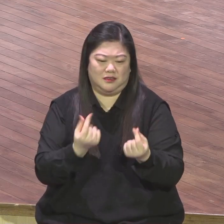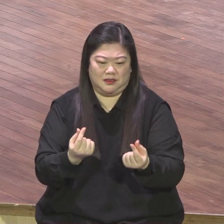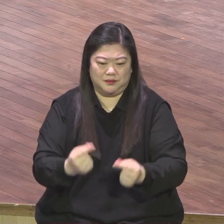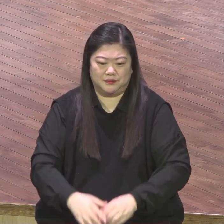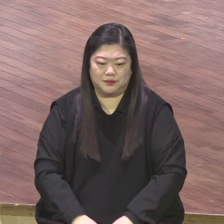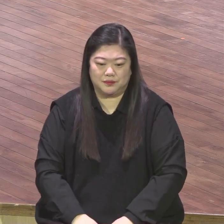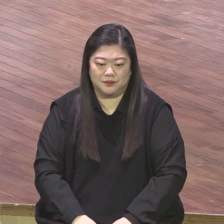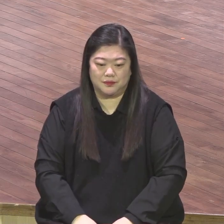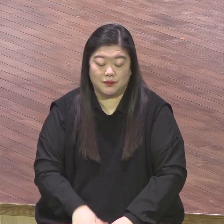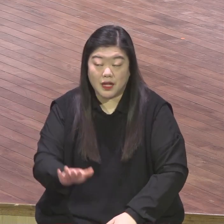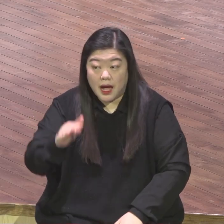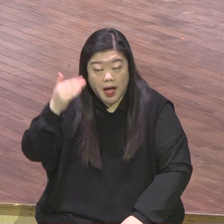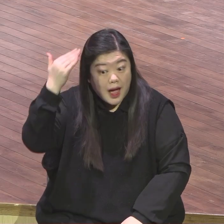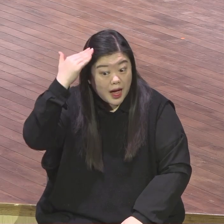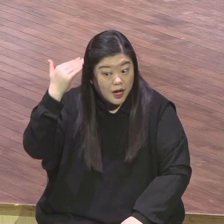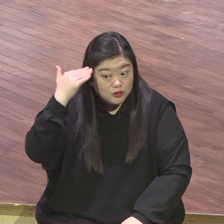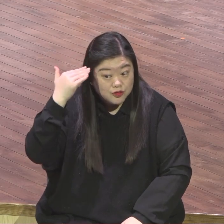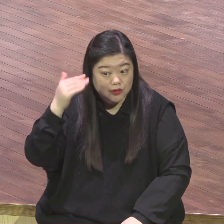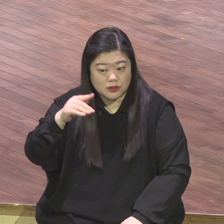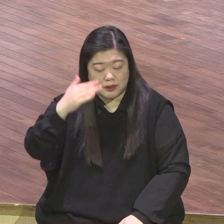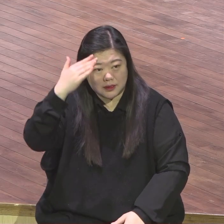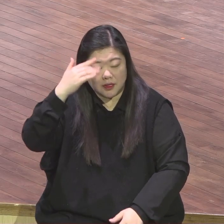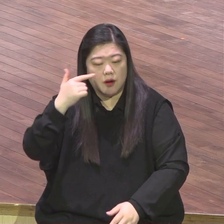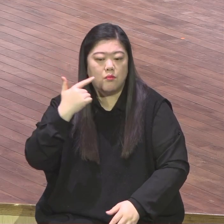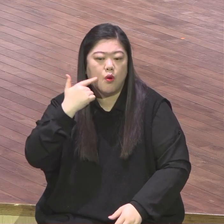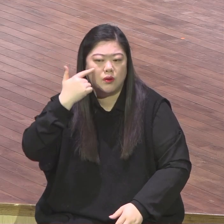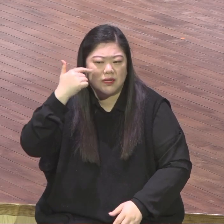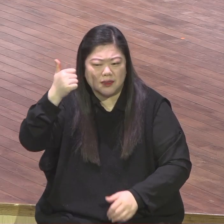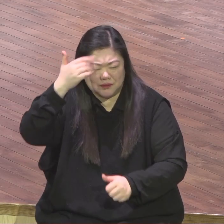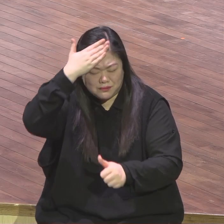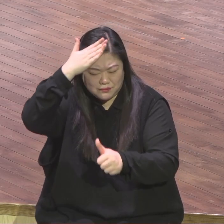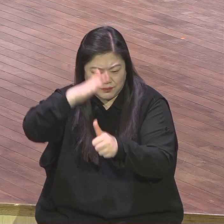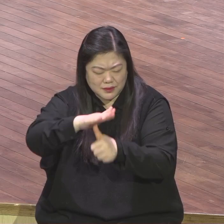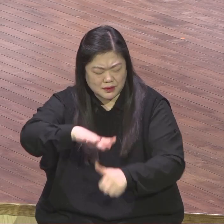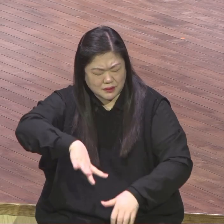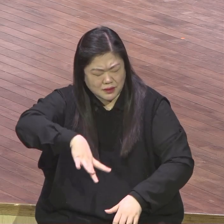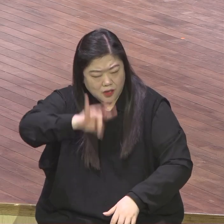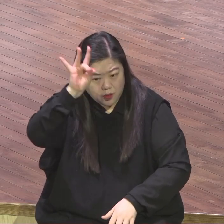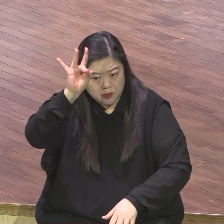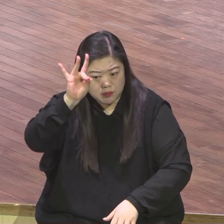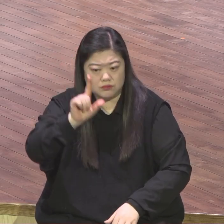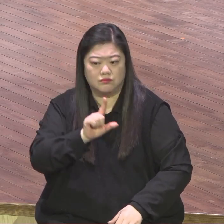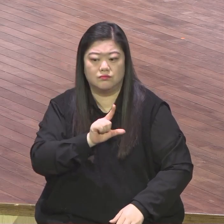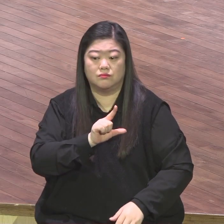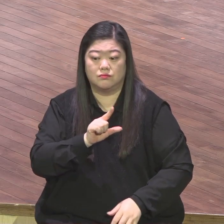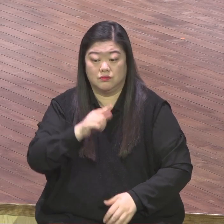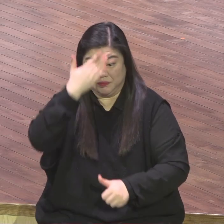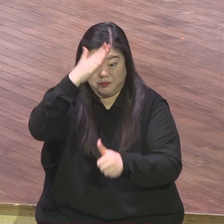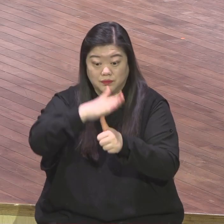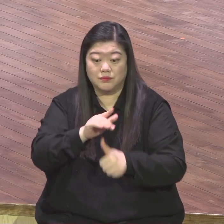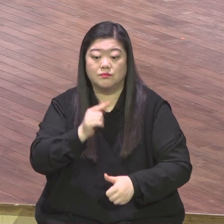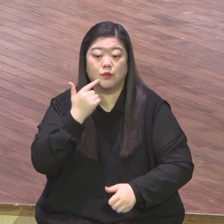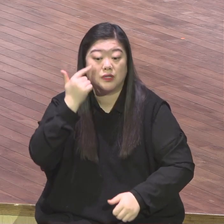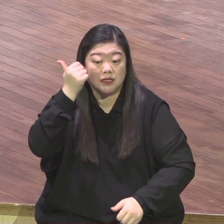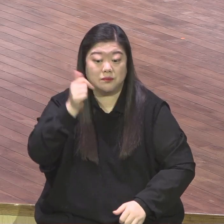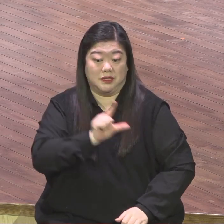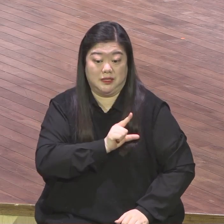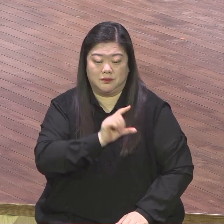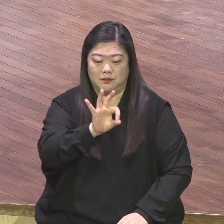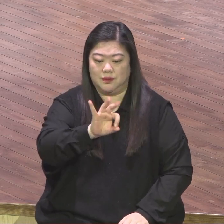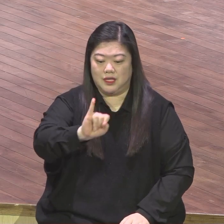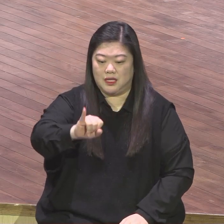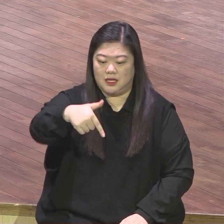중 한 사람인 이기풍 목사님. 이분이 평양 장대원교회에서 목사 한 수를 받고 우리나라